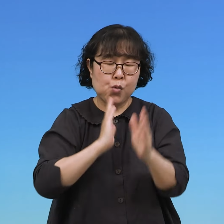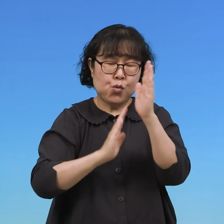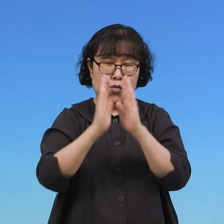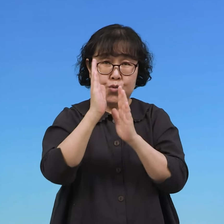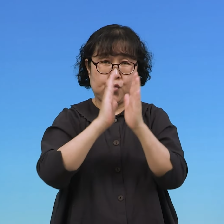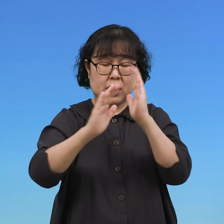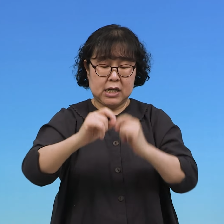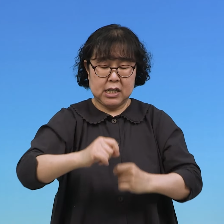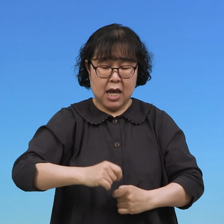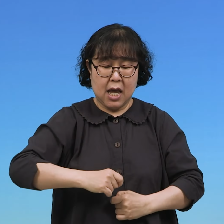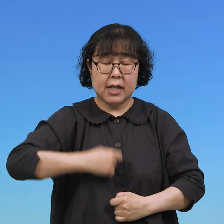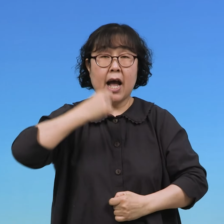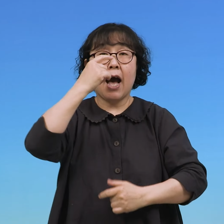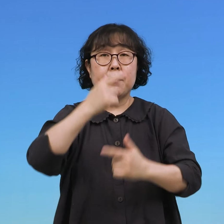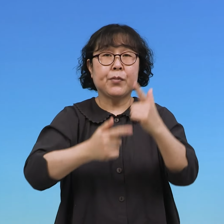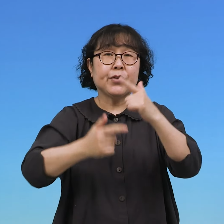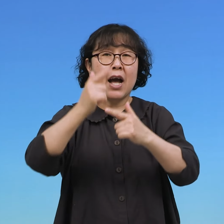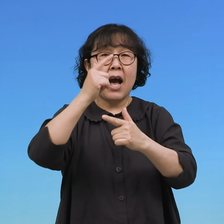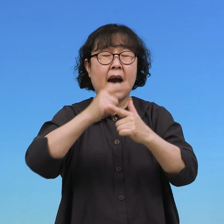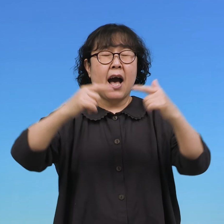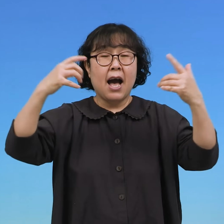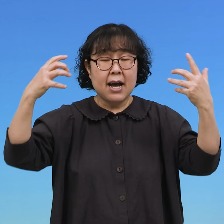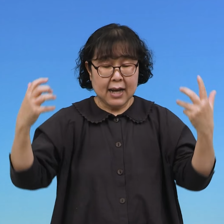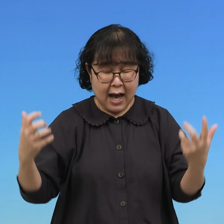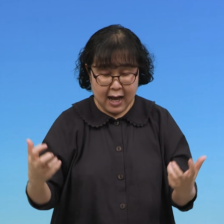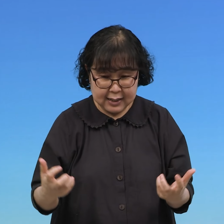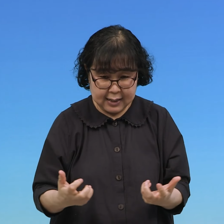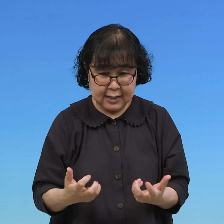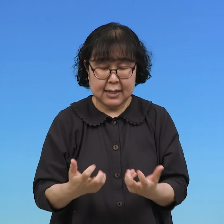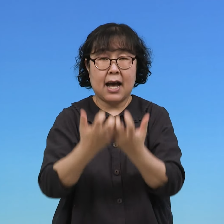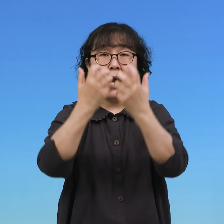푸른 의의 나무가 가득한 세상,